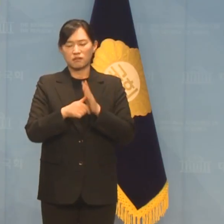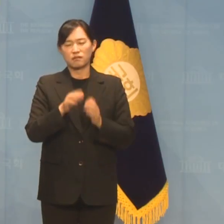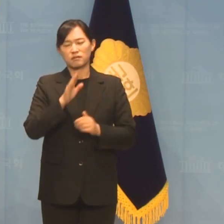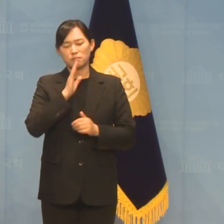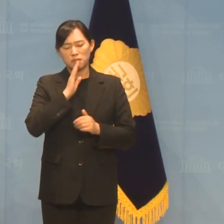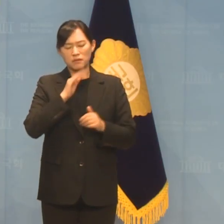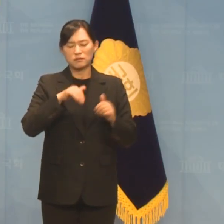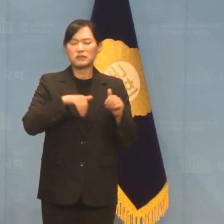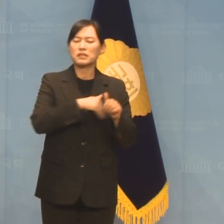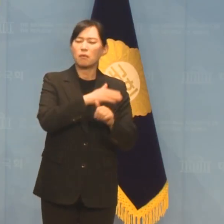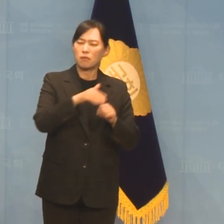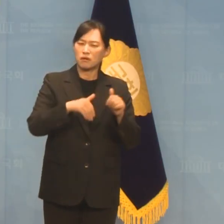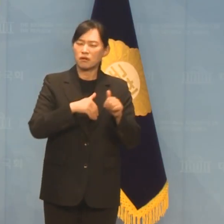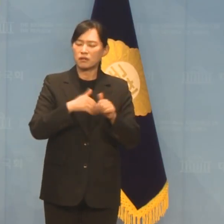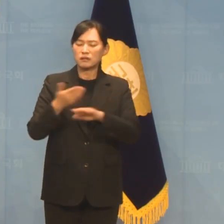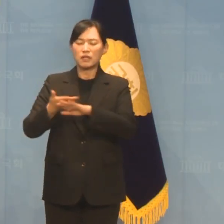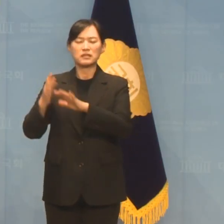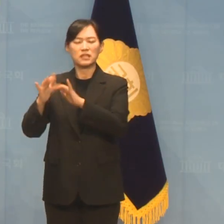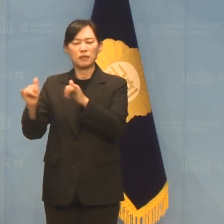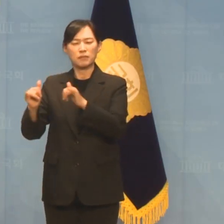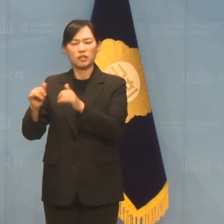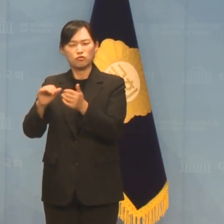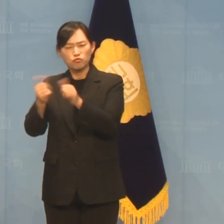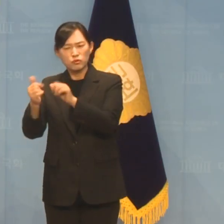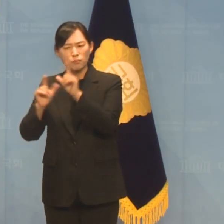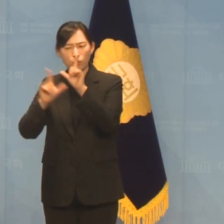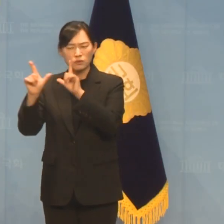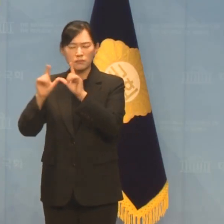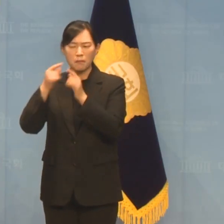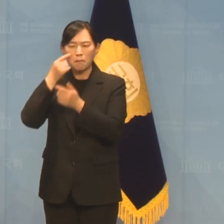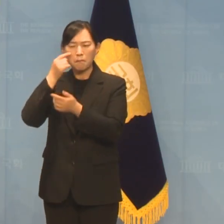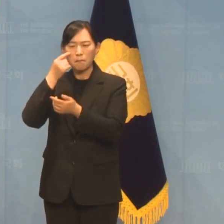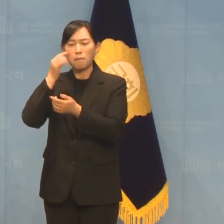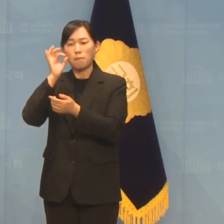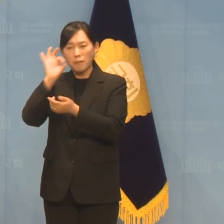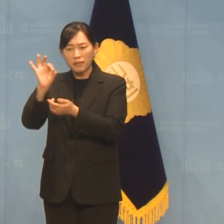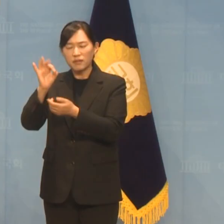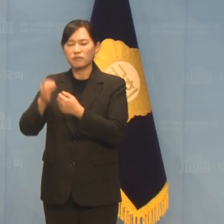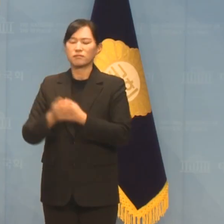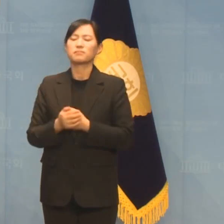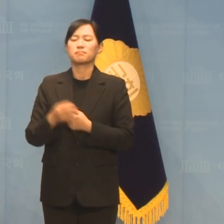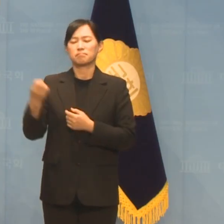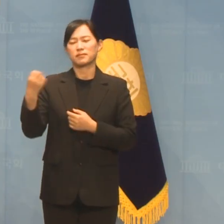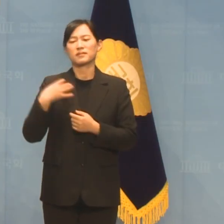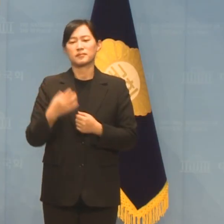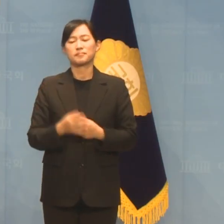참혹한 상황과 동료의 자폭을 직접 목격한 적이 있다고 전했습니다.